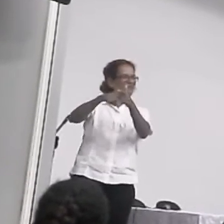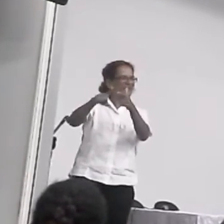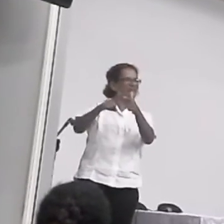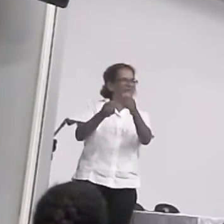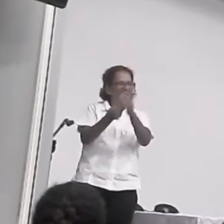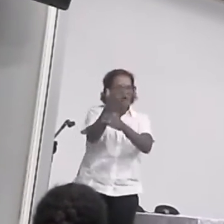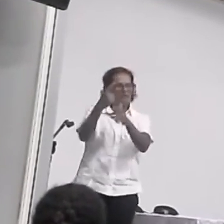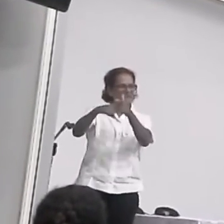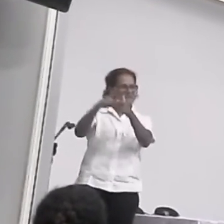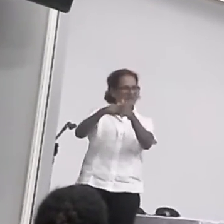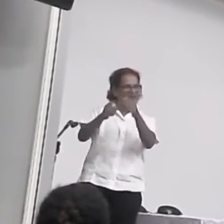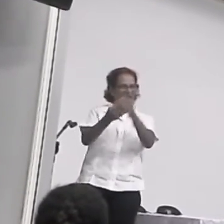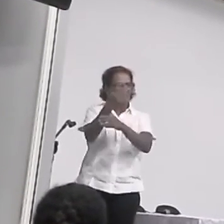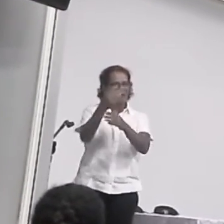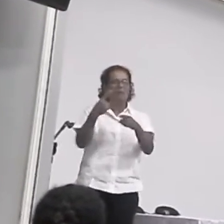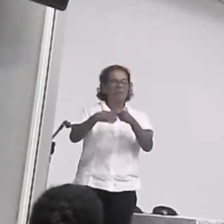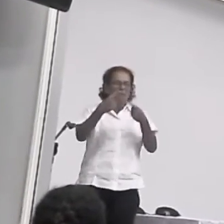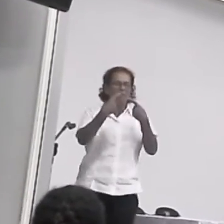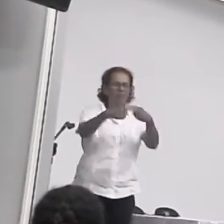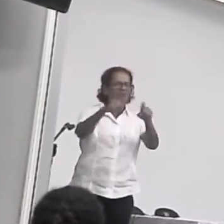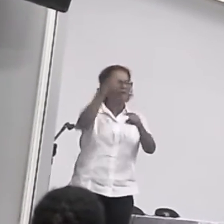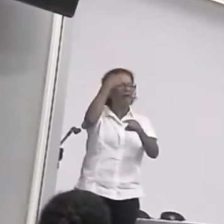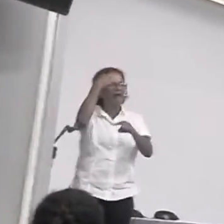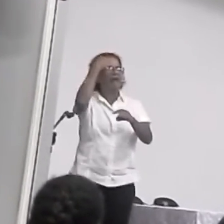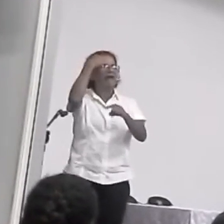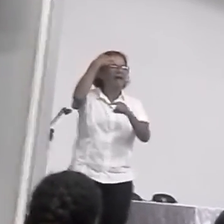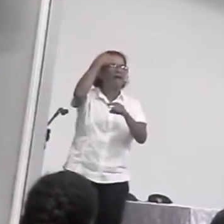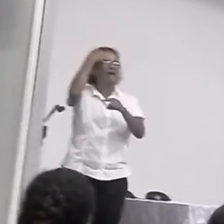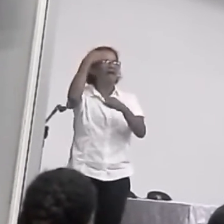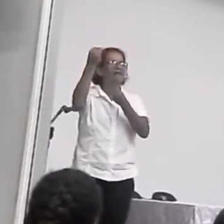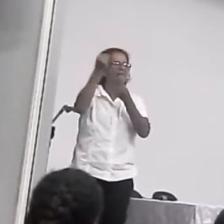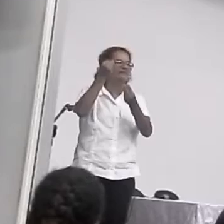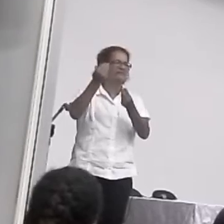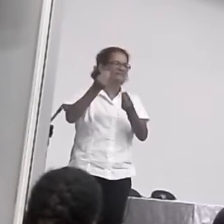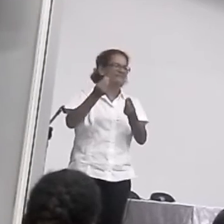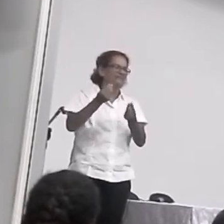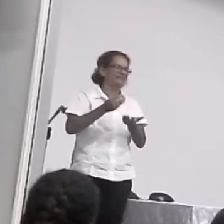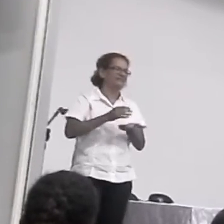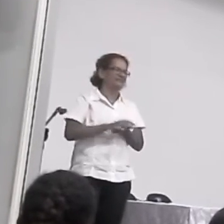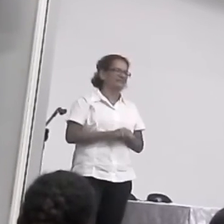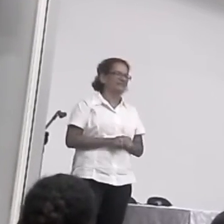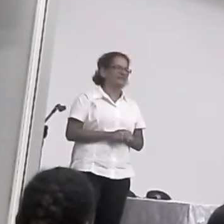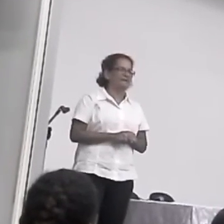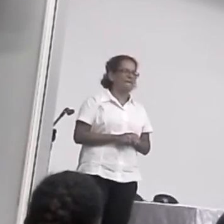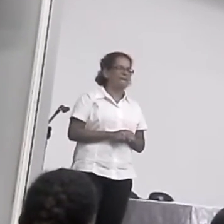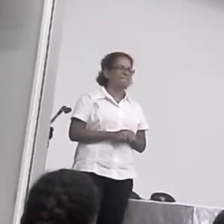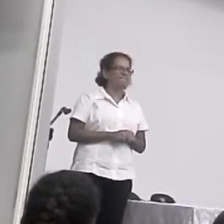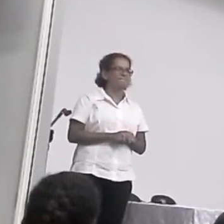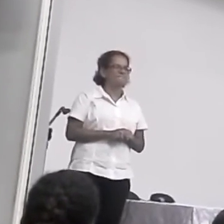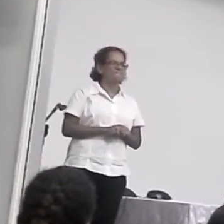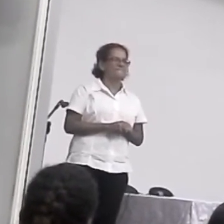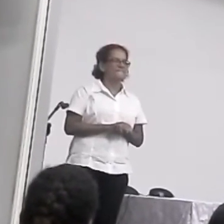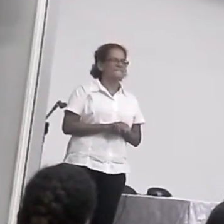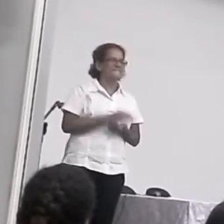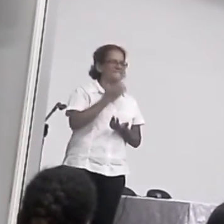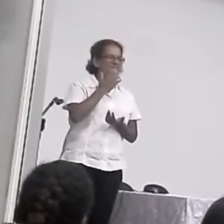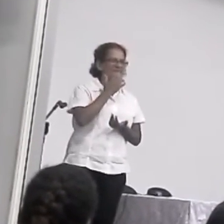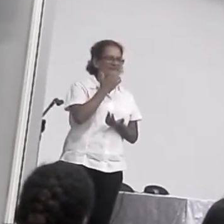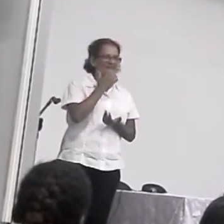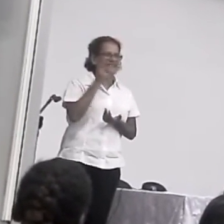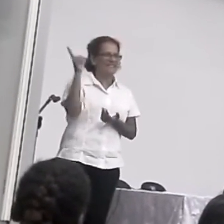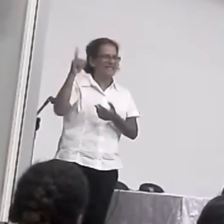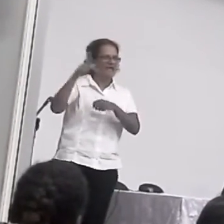vai pensando se Estados Unidos teria que feito ou não a guerra de Vietnã. Talvez não, já passou, já